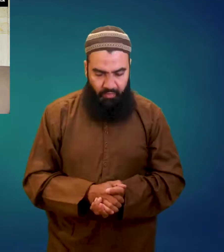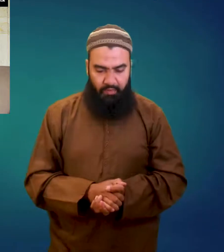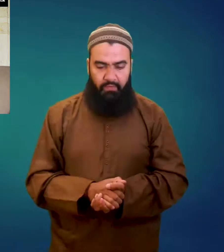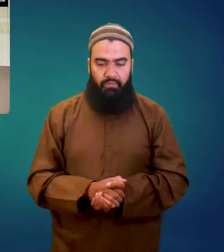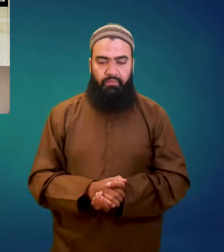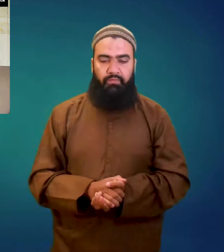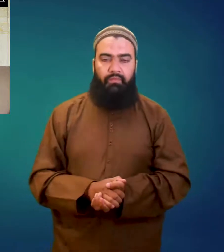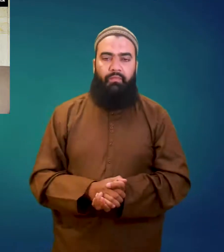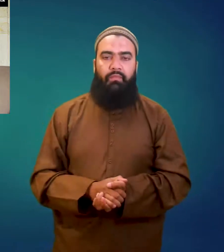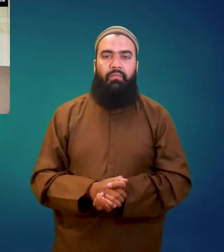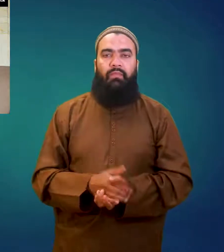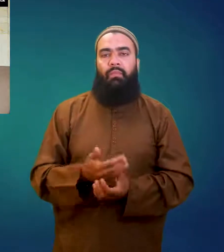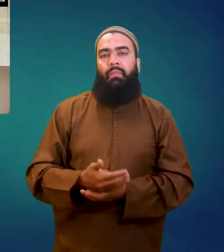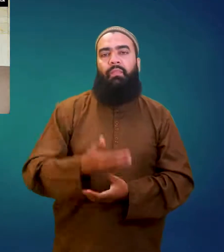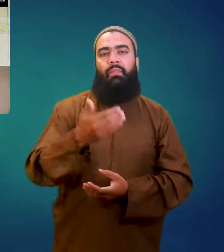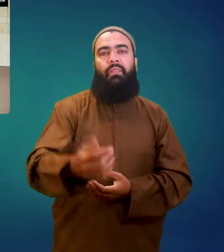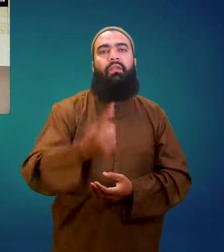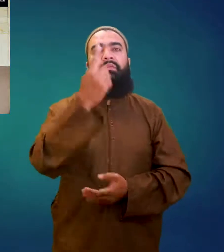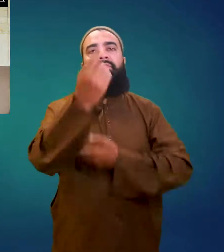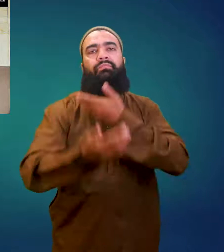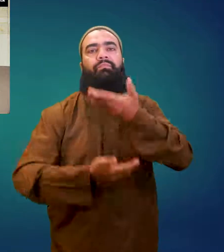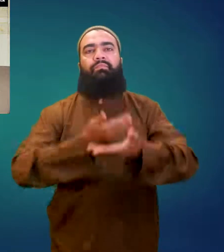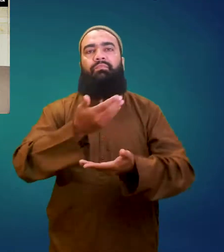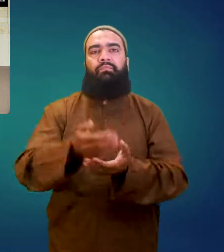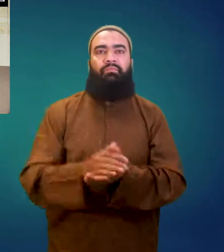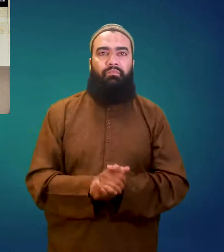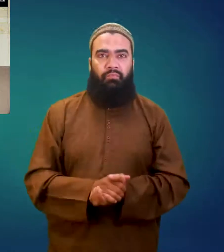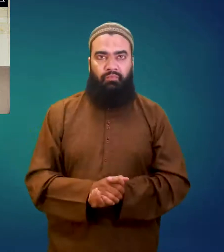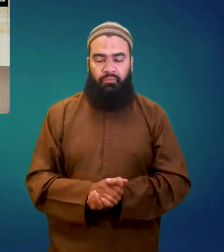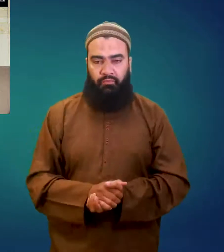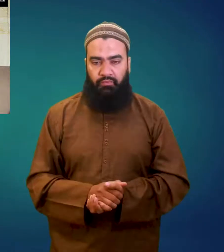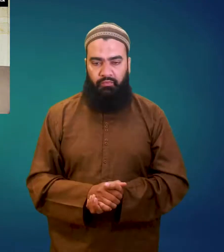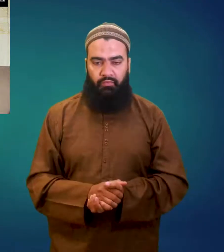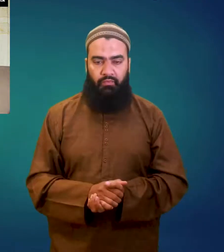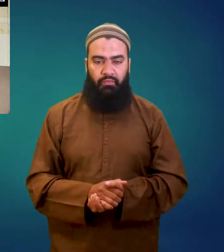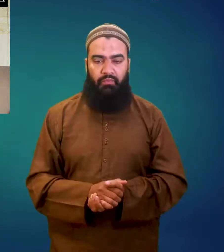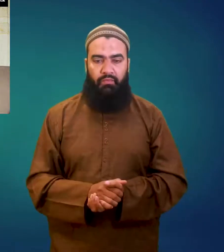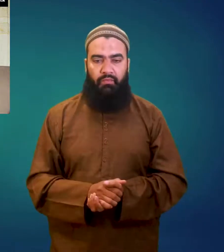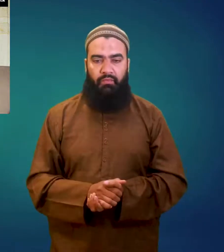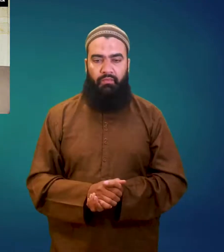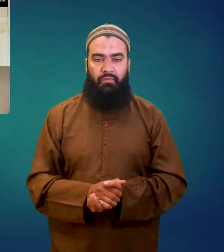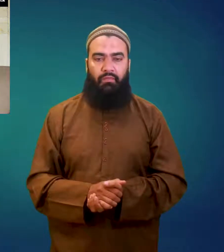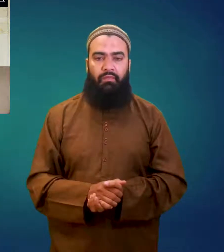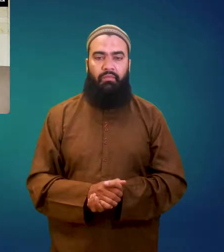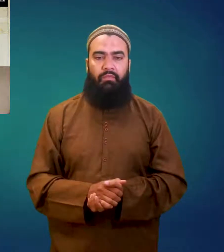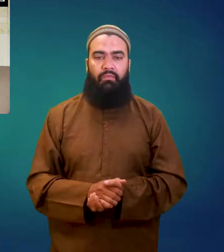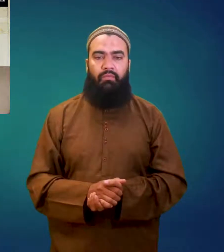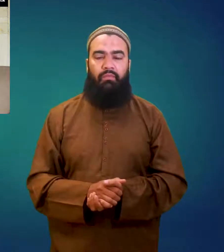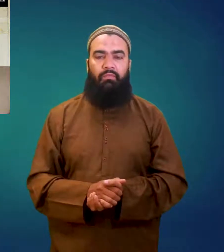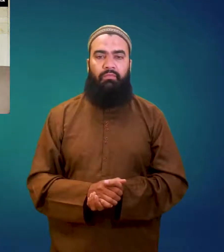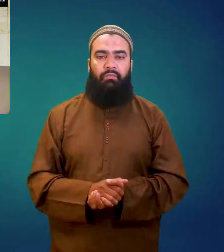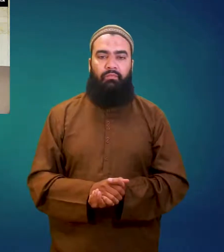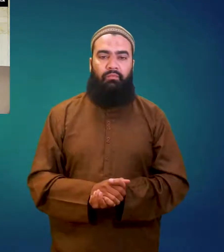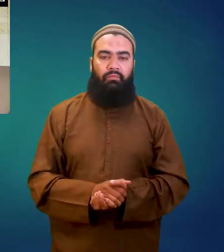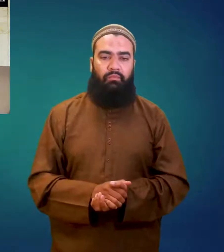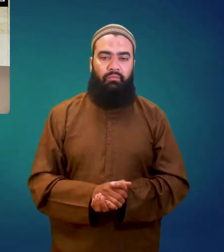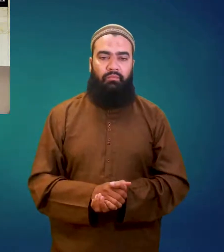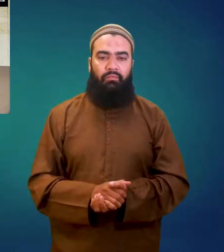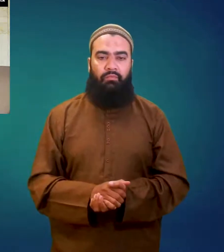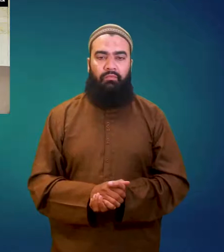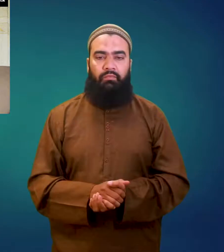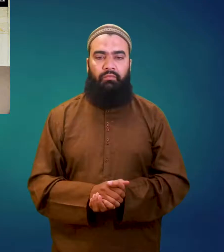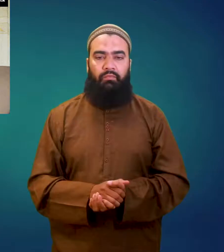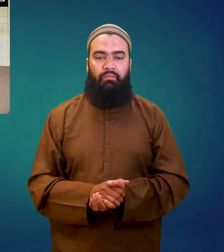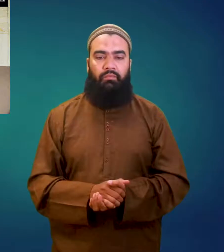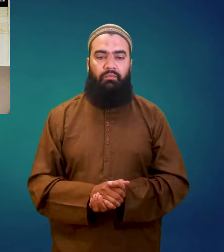رکوع نمبر 4، آیت نمبر 29، 30 اور 31۔ وَإِذْ صَرَفْنَا إِلَيْكَ